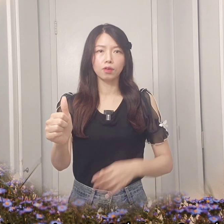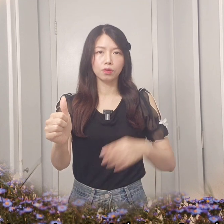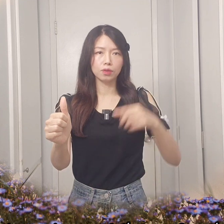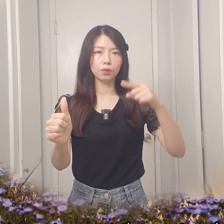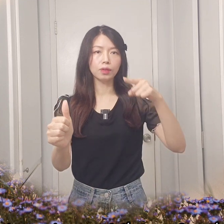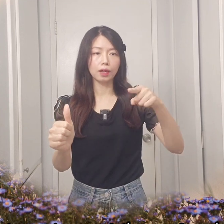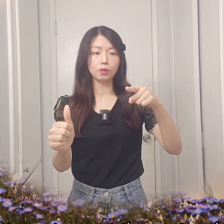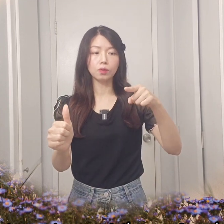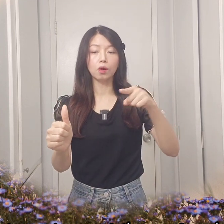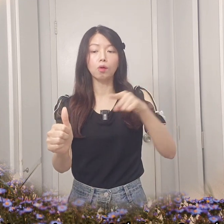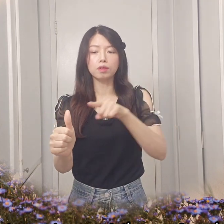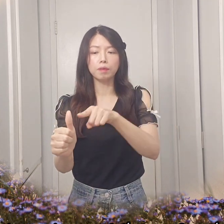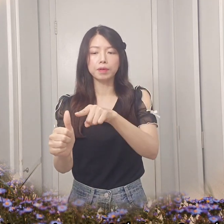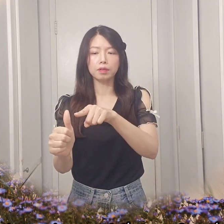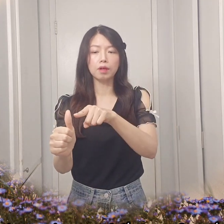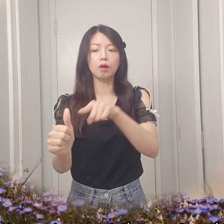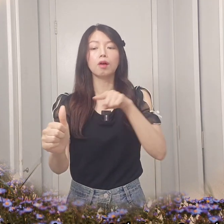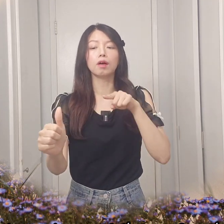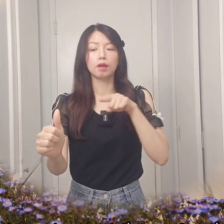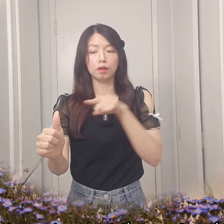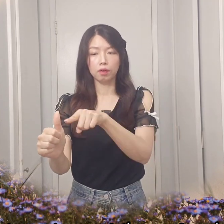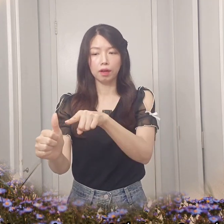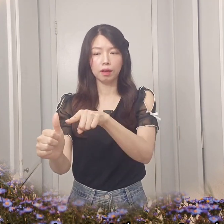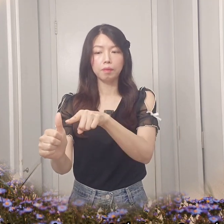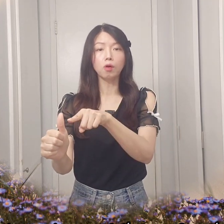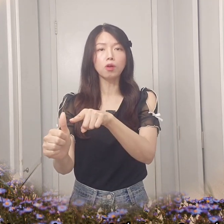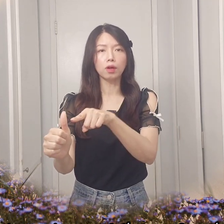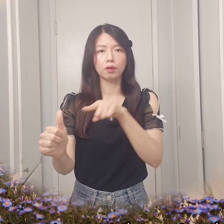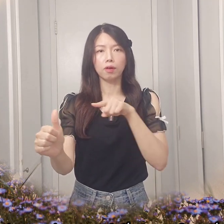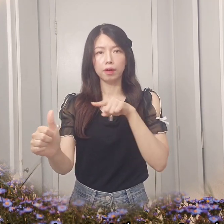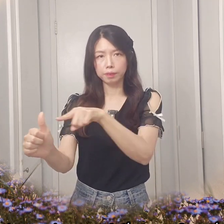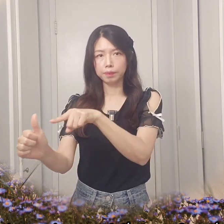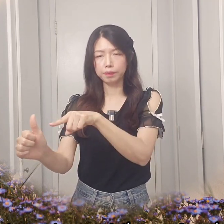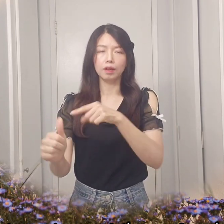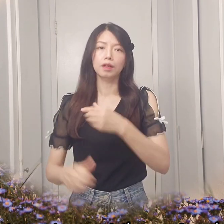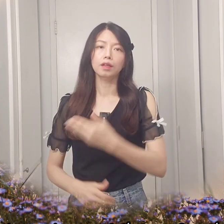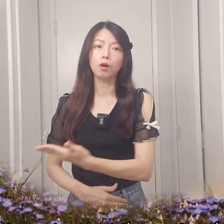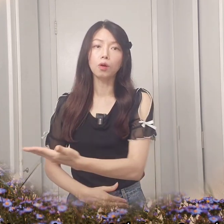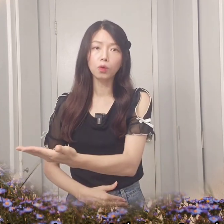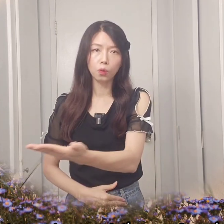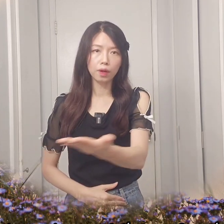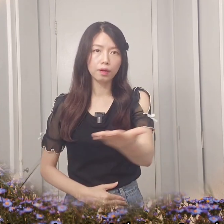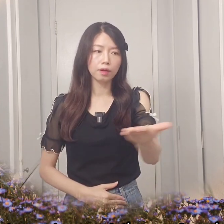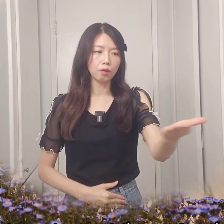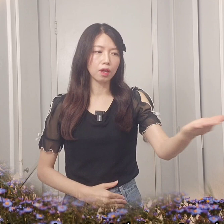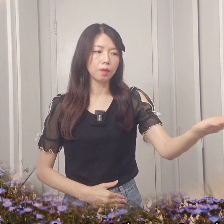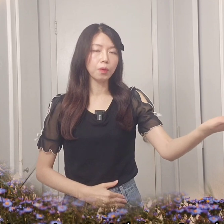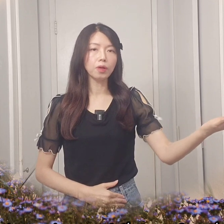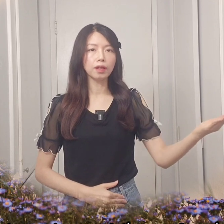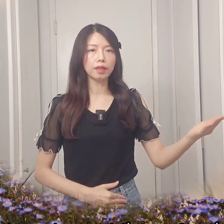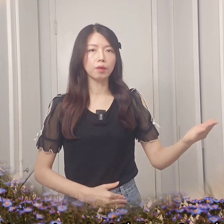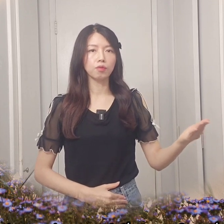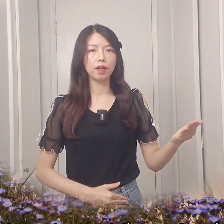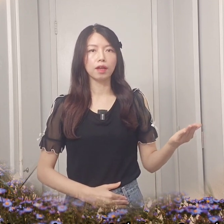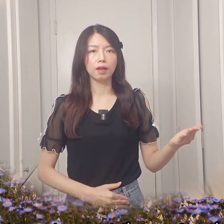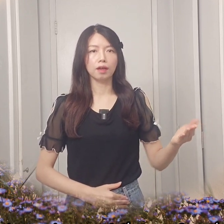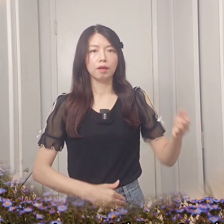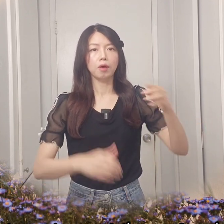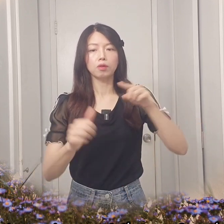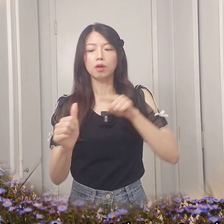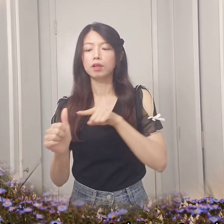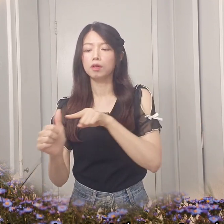엄지를 세워주시고 다른 손은 검지만 펴셔서 이렇게 명령하는 거예요. 여러 교회를 이렇게 표현했기